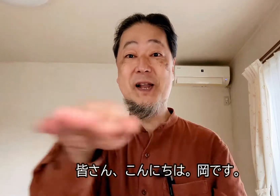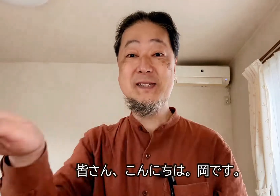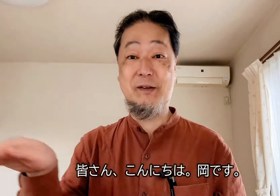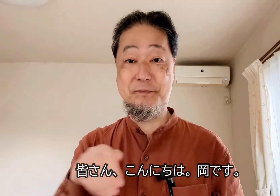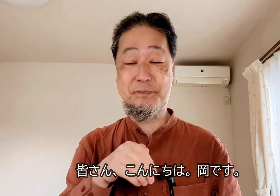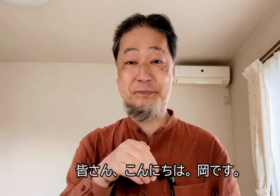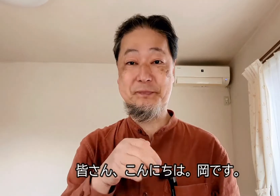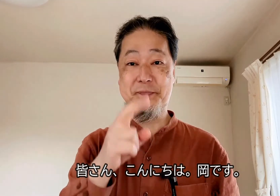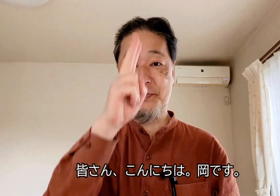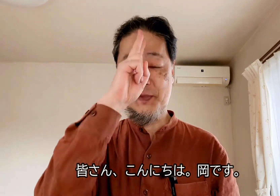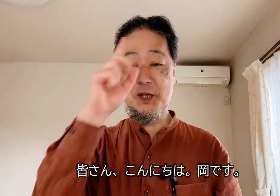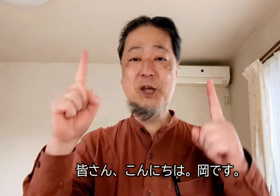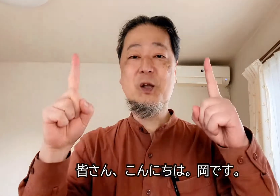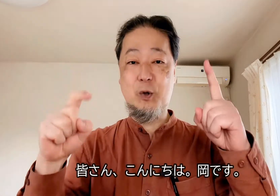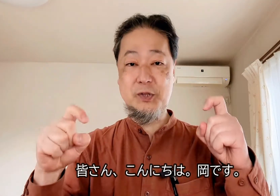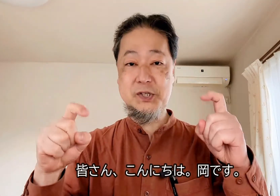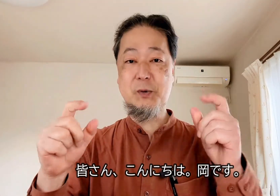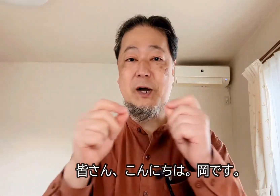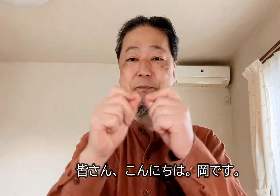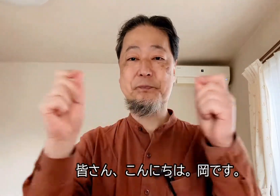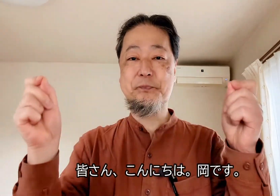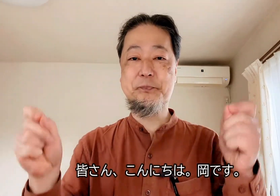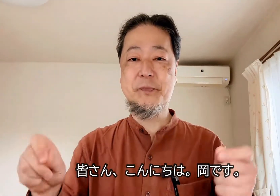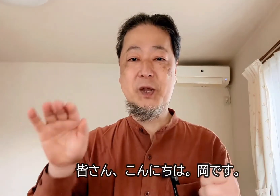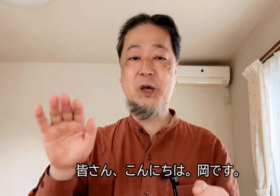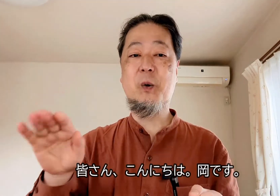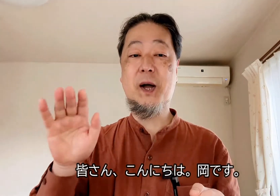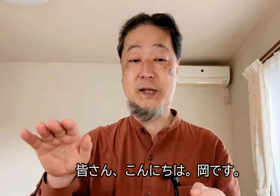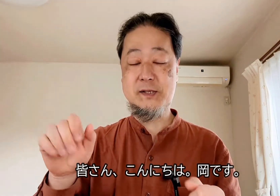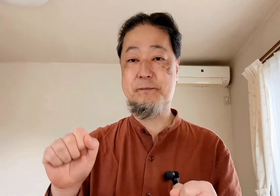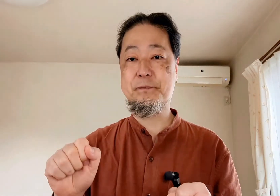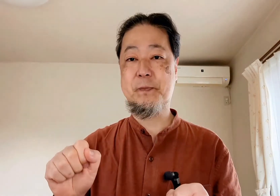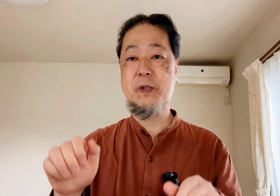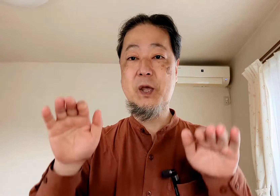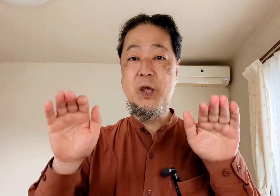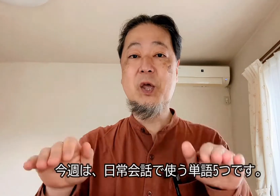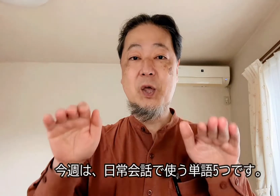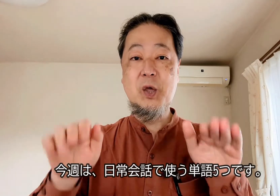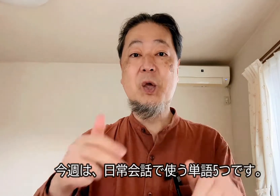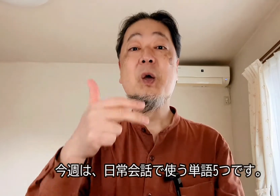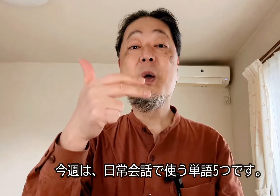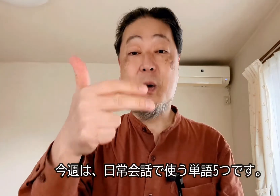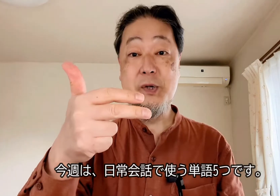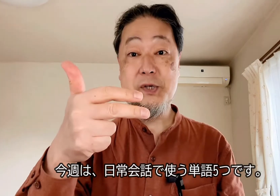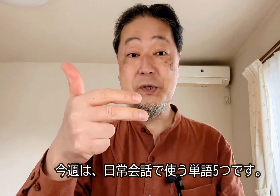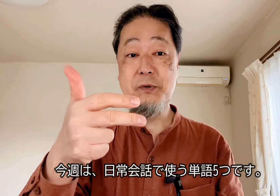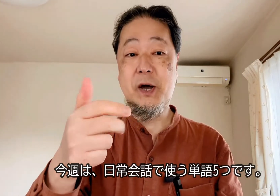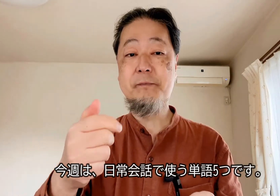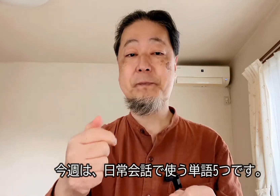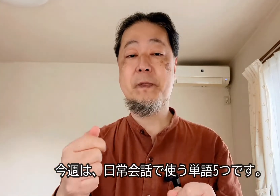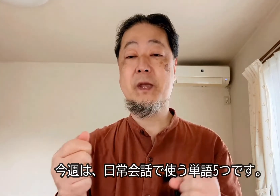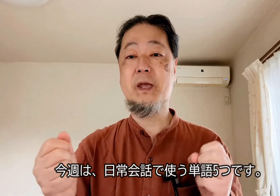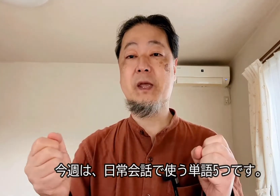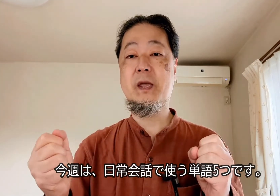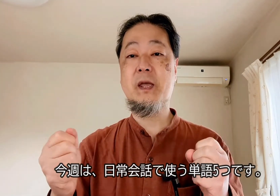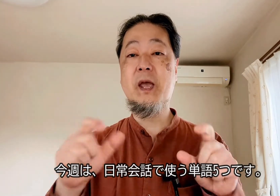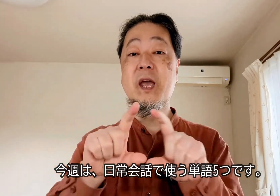皆さん、こんにちは。岡です。今週は